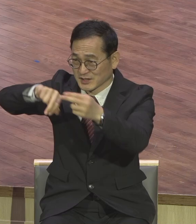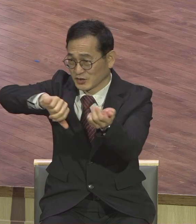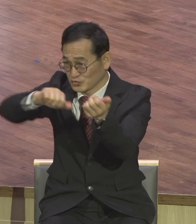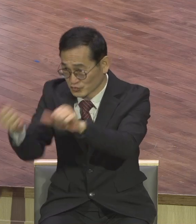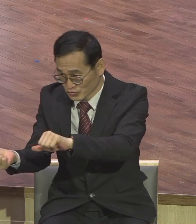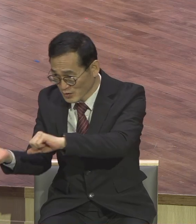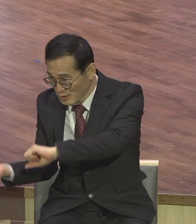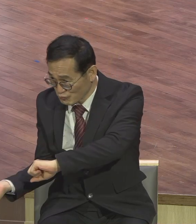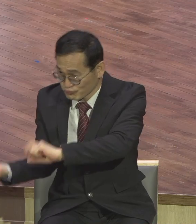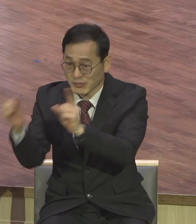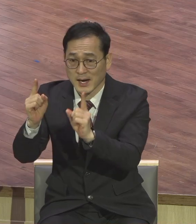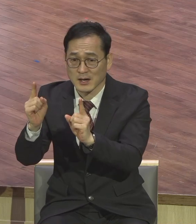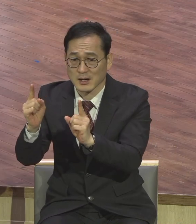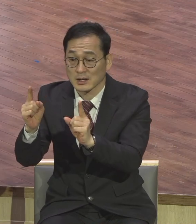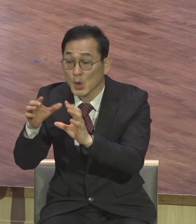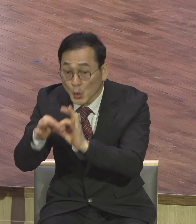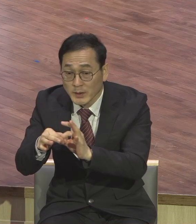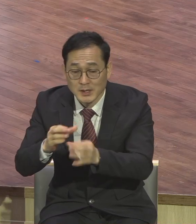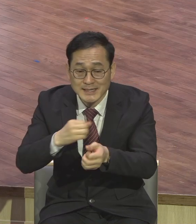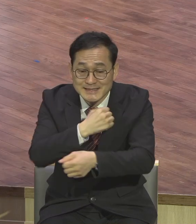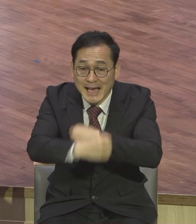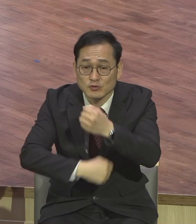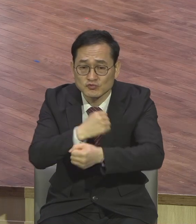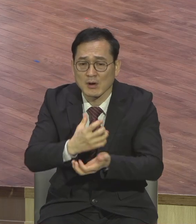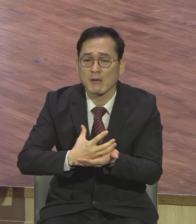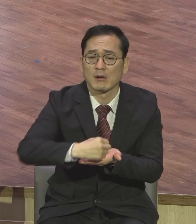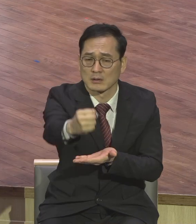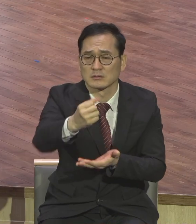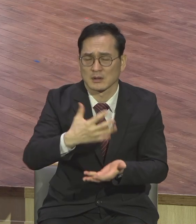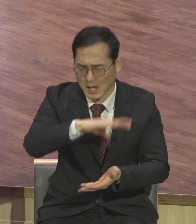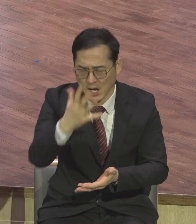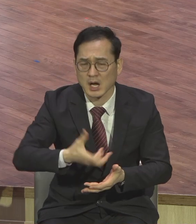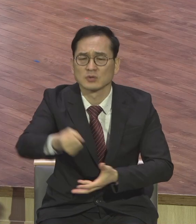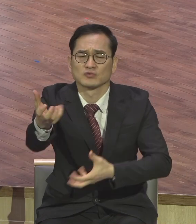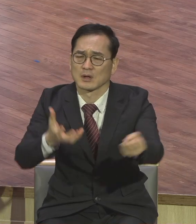부활을 통해 주어진 영적 자유예요.